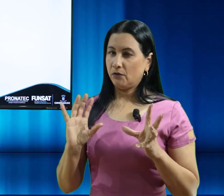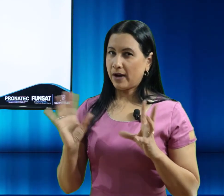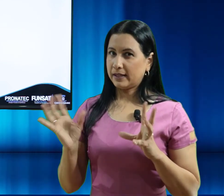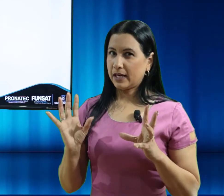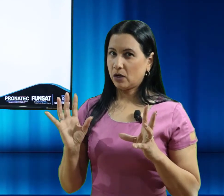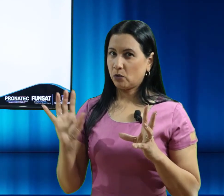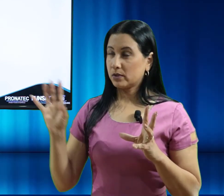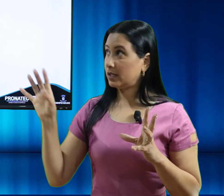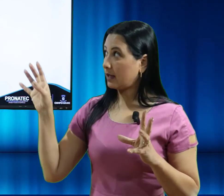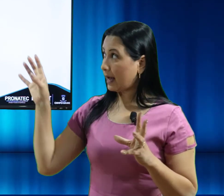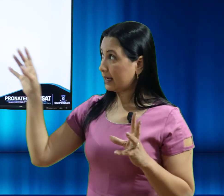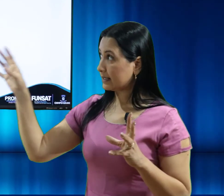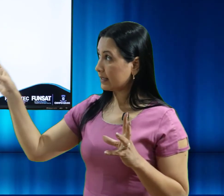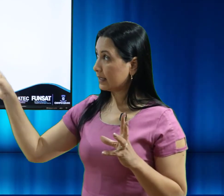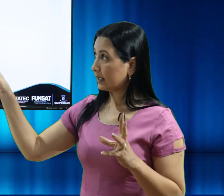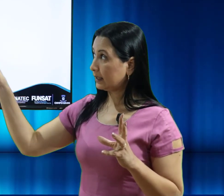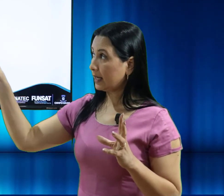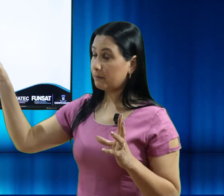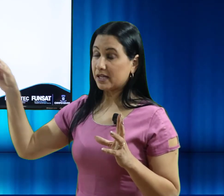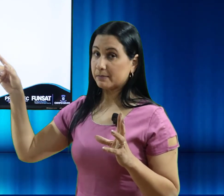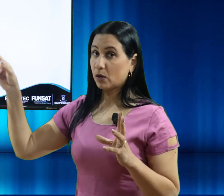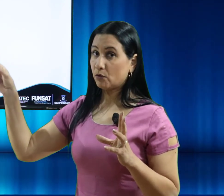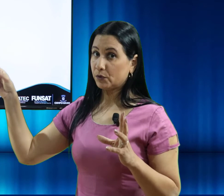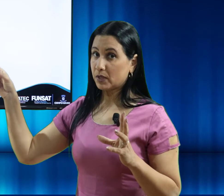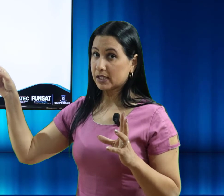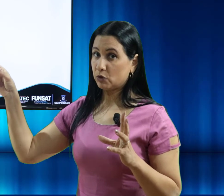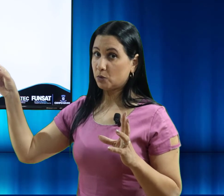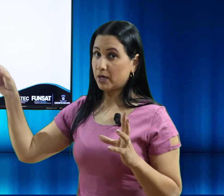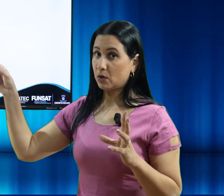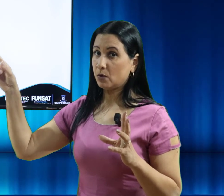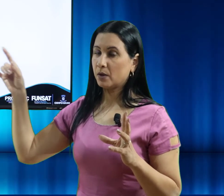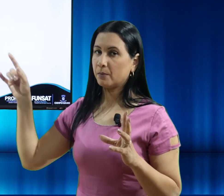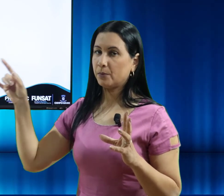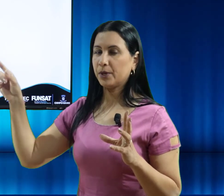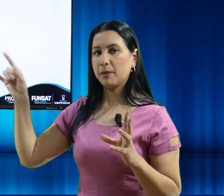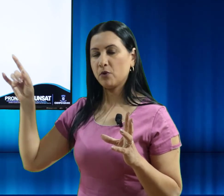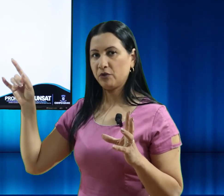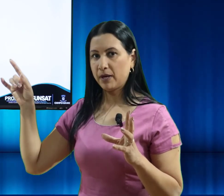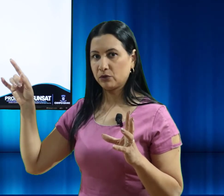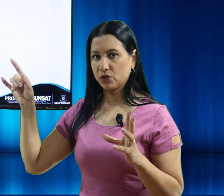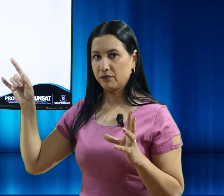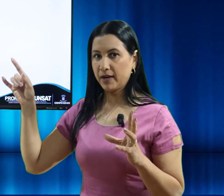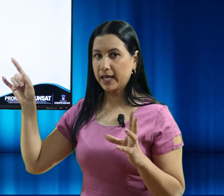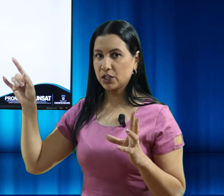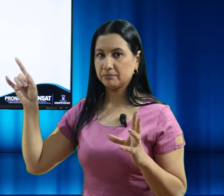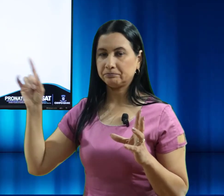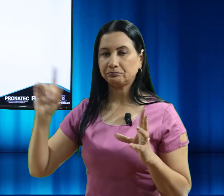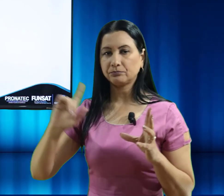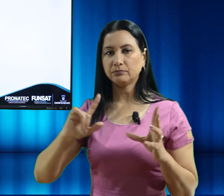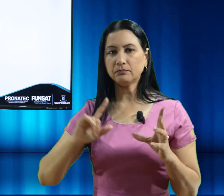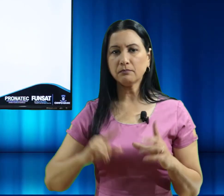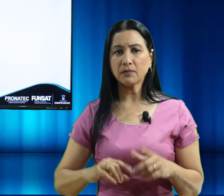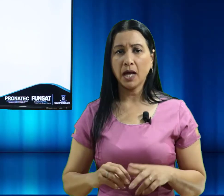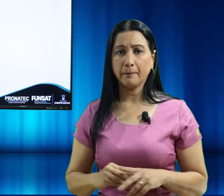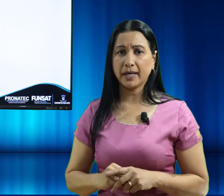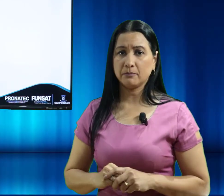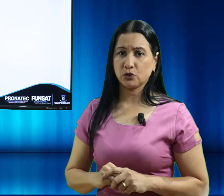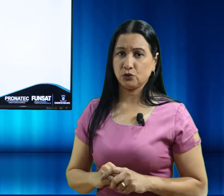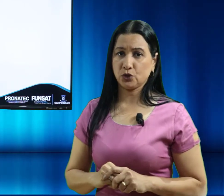Vai ter alguns sinais que têm a mesma configuração de mão, porém movimentos diferentes. Paramos no